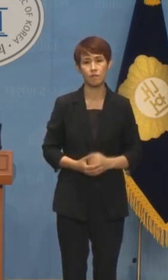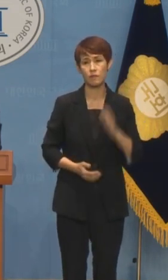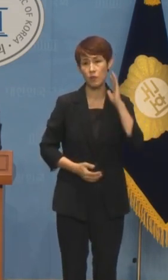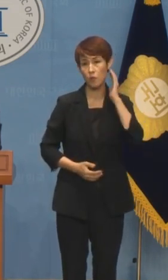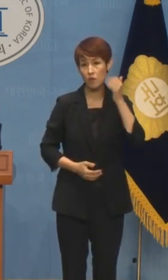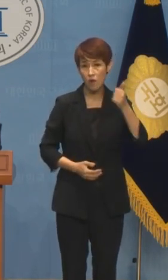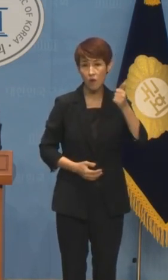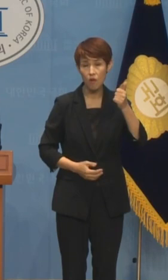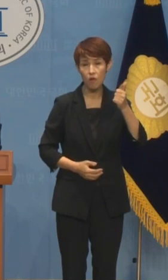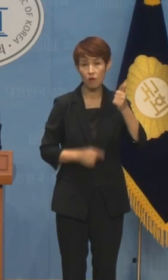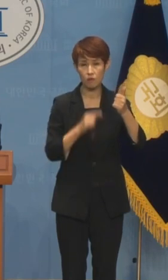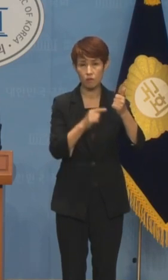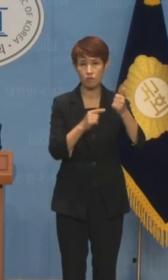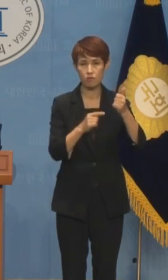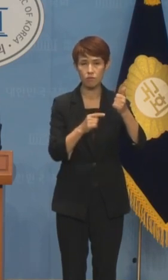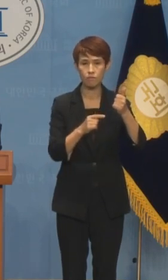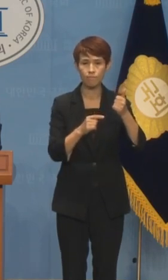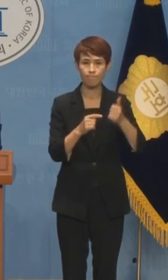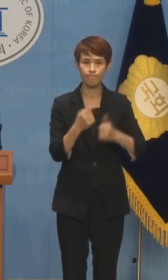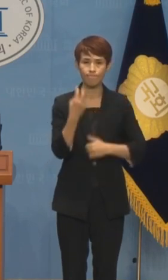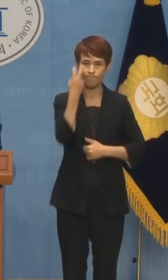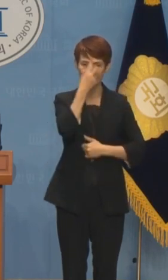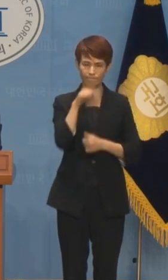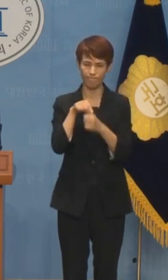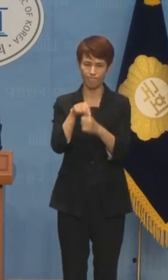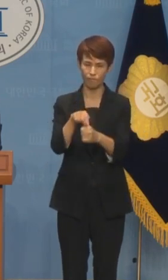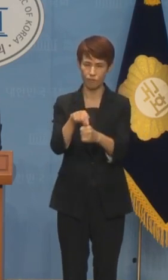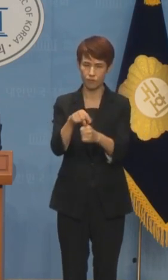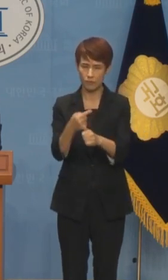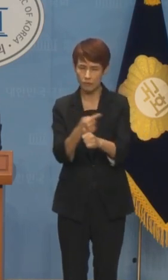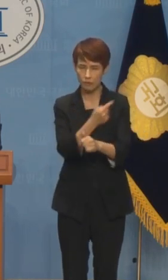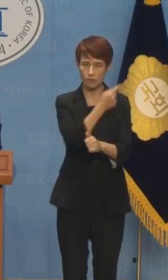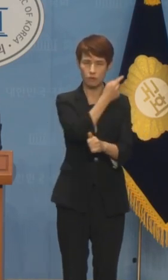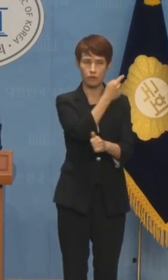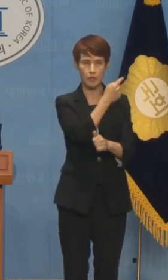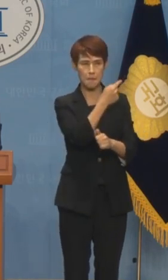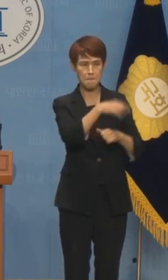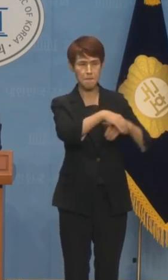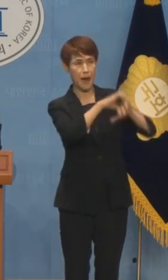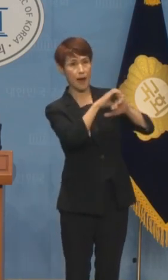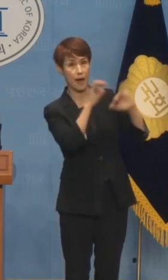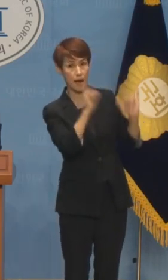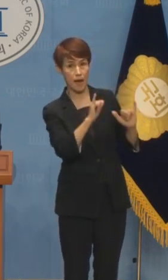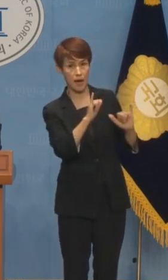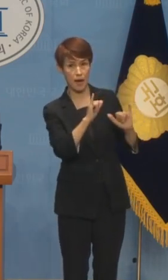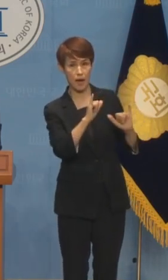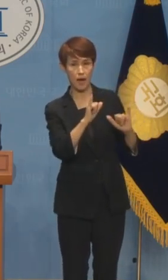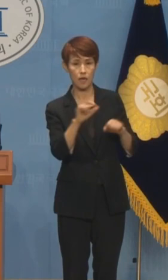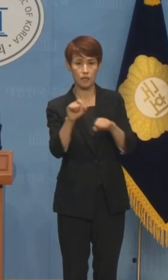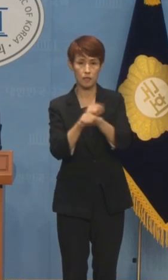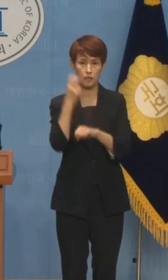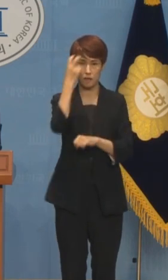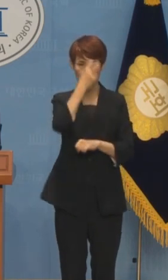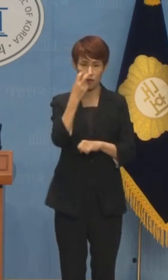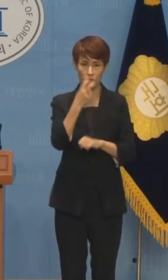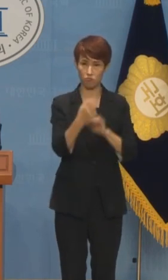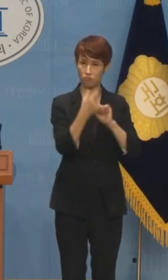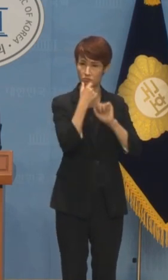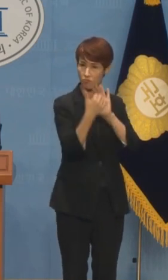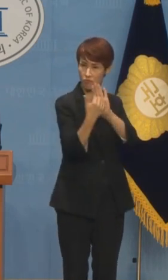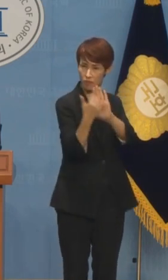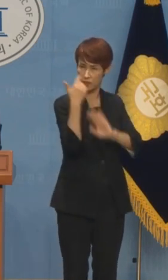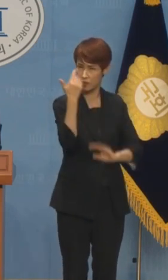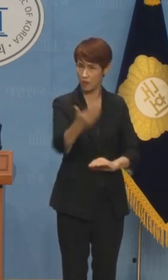대통령의 경로가 수사 외압에 몸통임이 드러날까 두려워 온몸으로 특검에 대한 거부감을